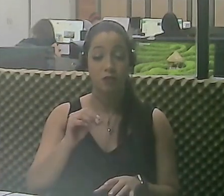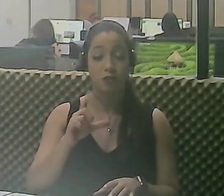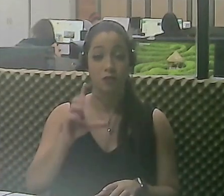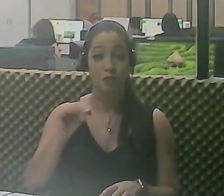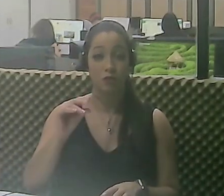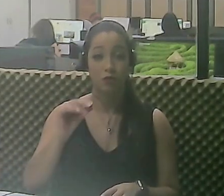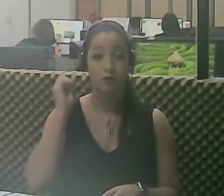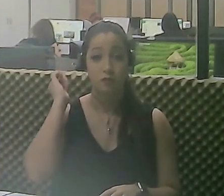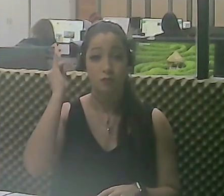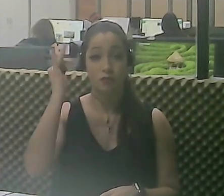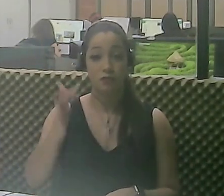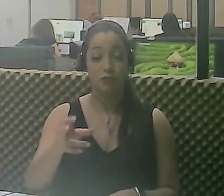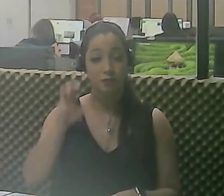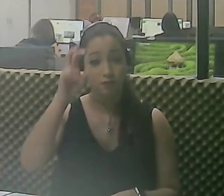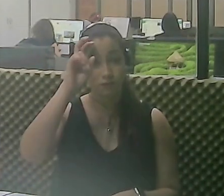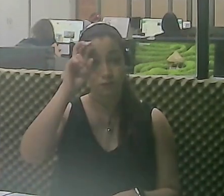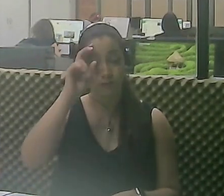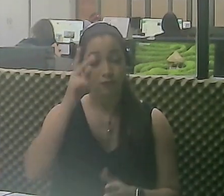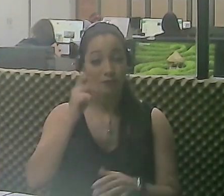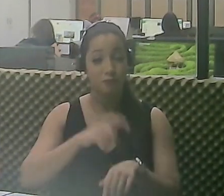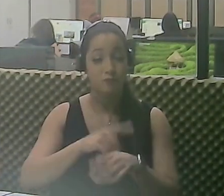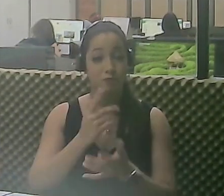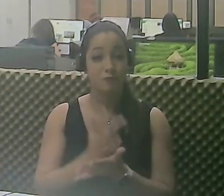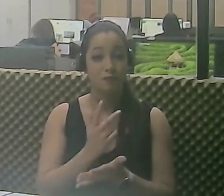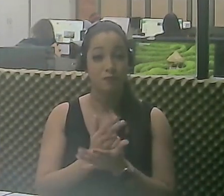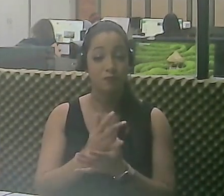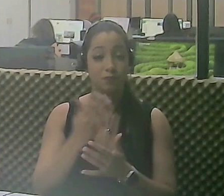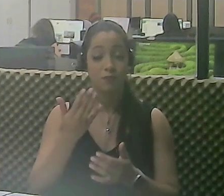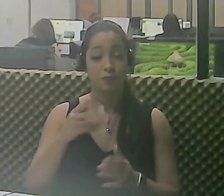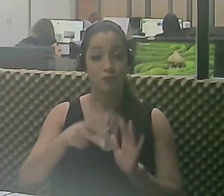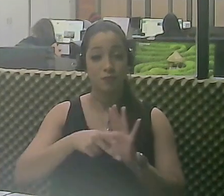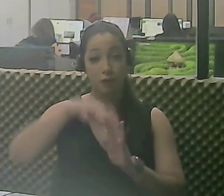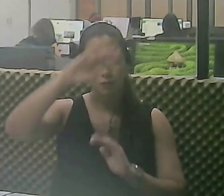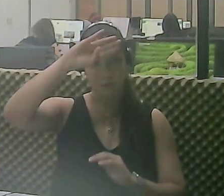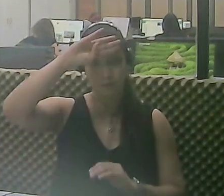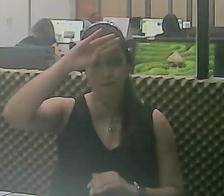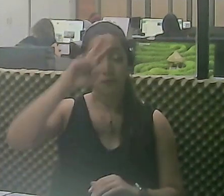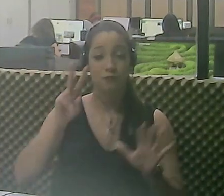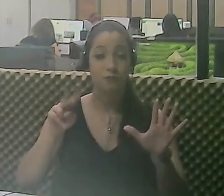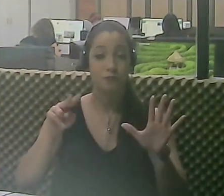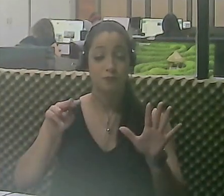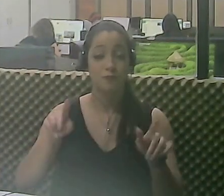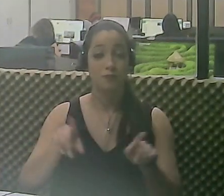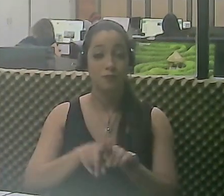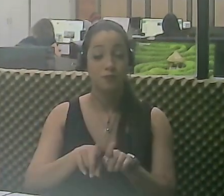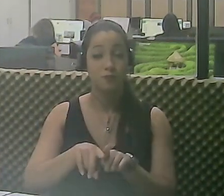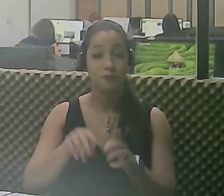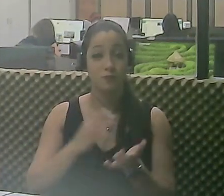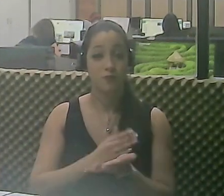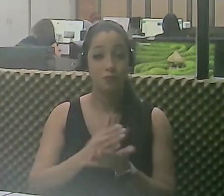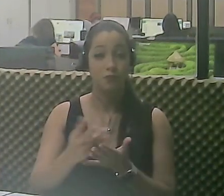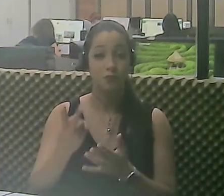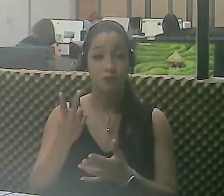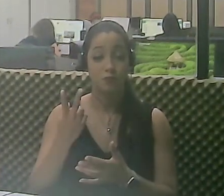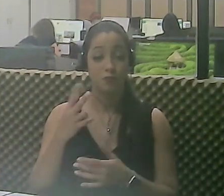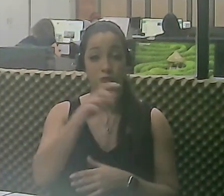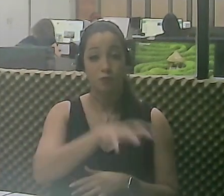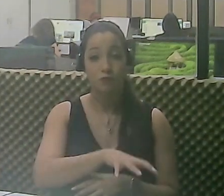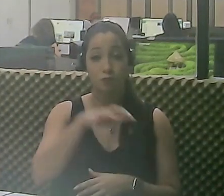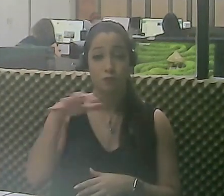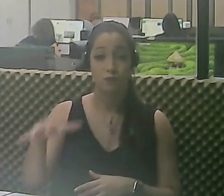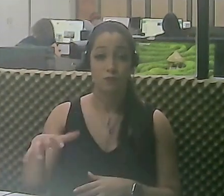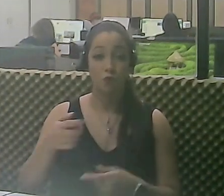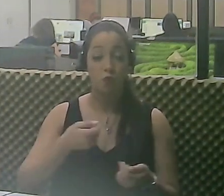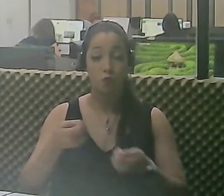bairro Alvorada, e toda quinta, no mesmo horário, no bairro Pampulha. Neste fim de semana, também terão início 2 espaços